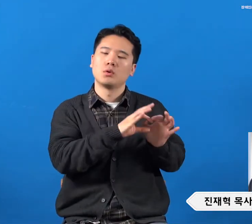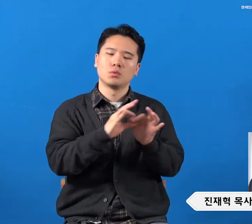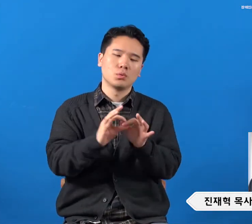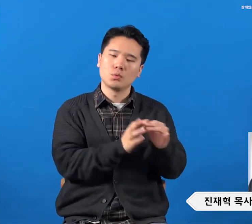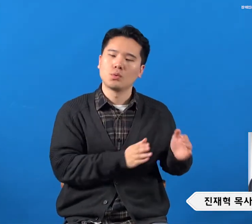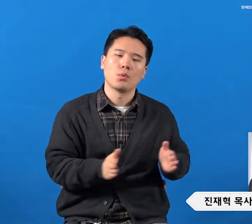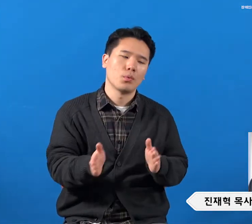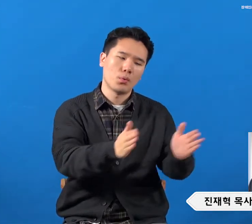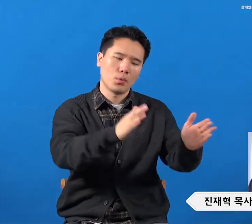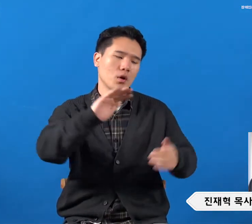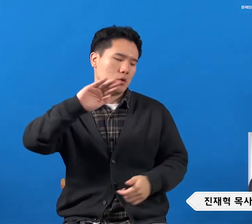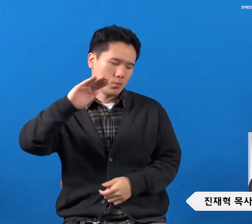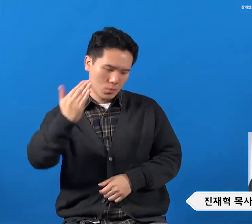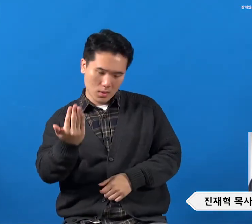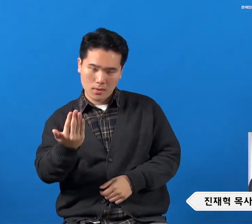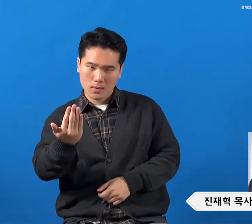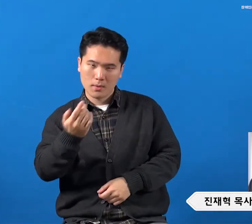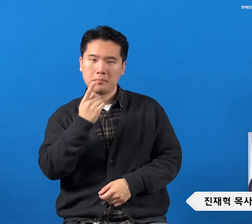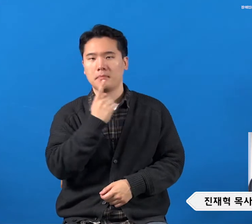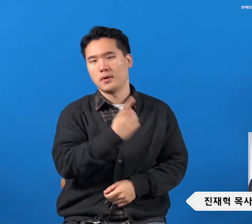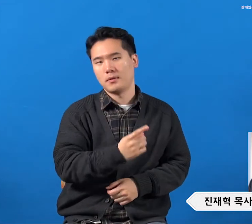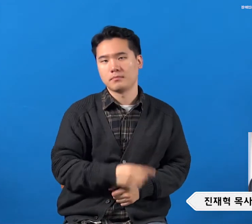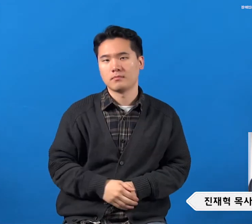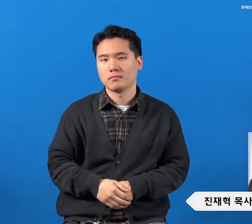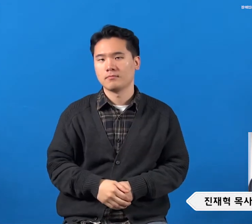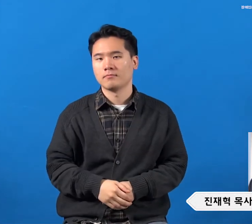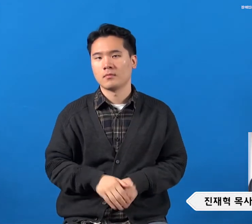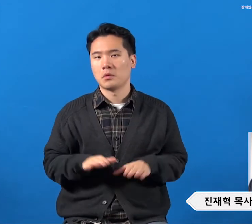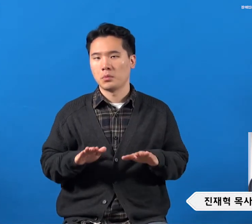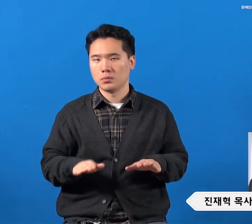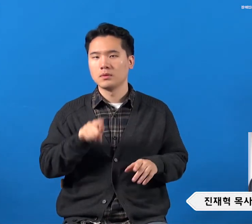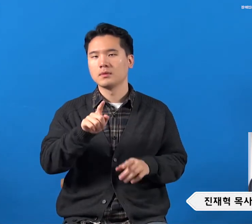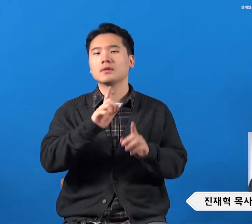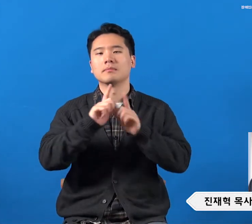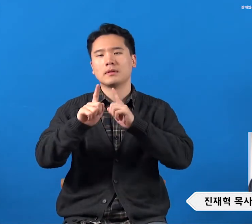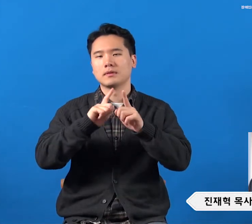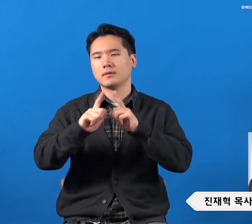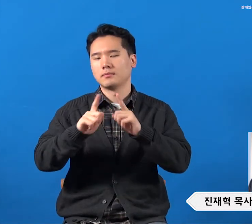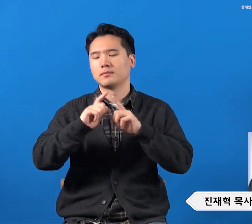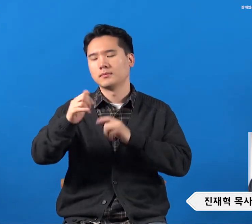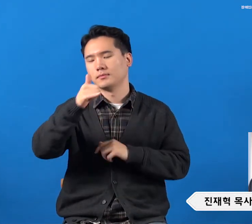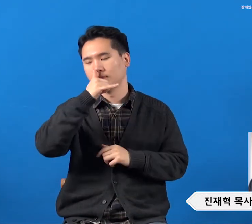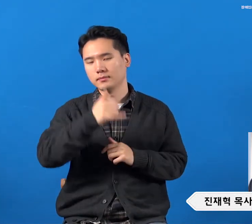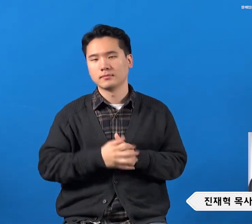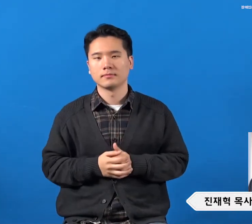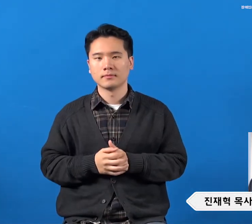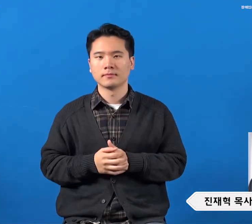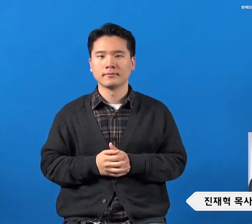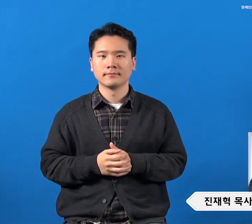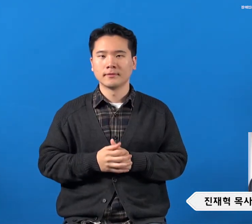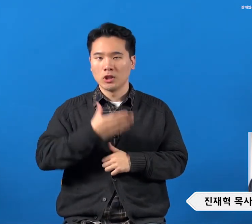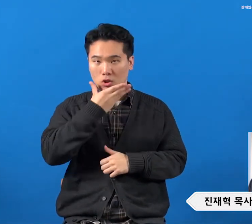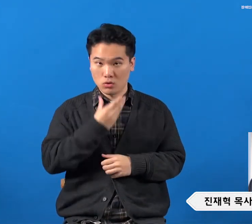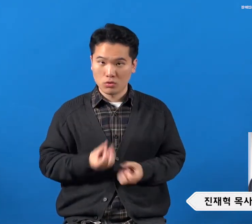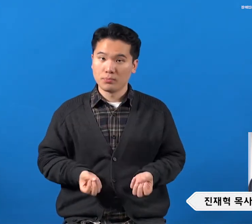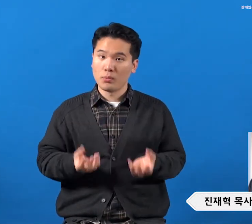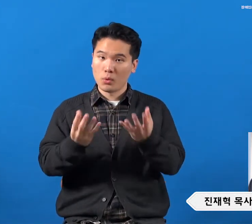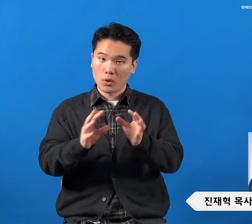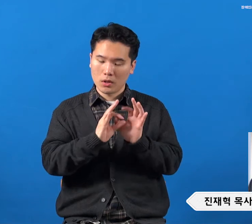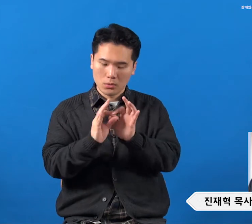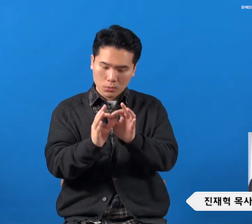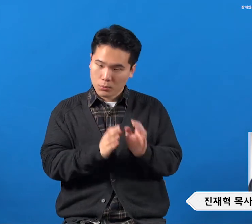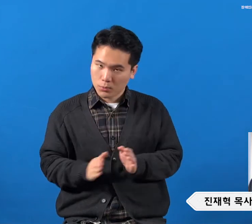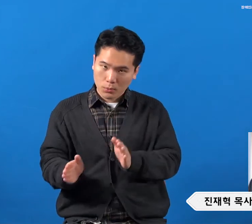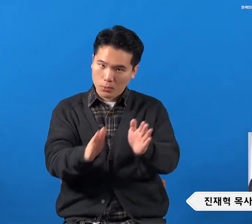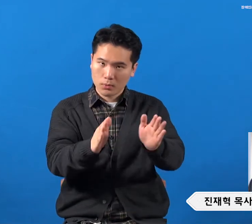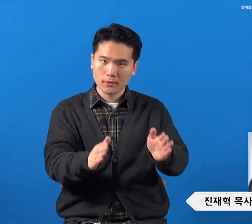축복의 통로, 오늘 그 축복의 통로를 말씀하고 계십니다. 축복의 통로는